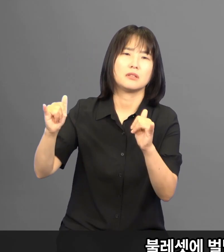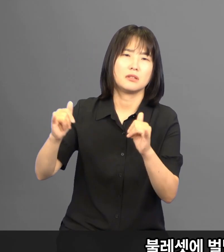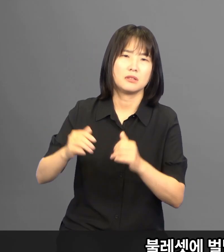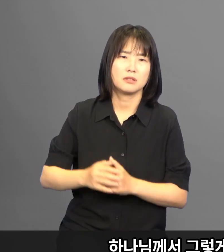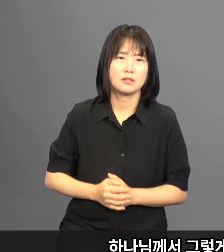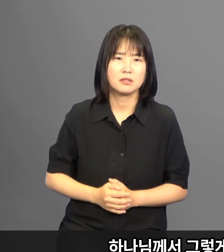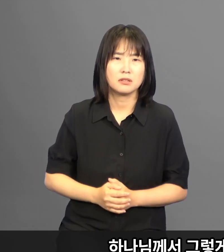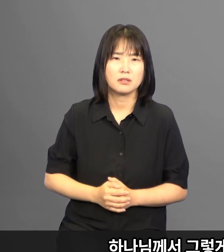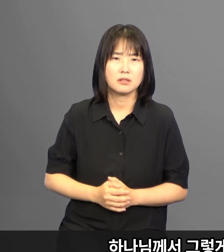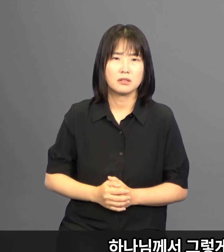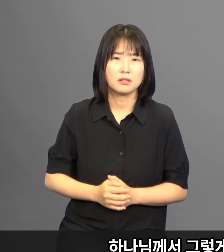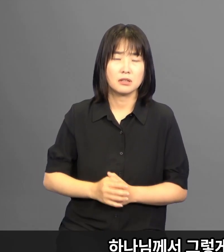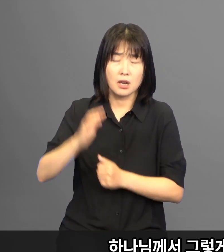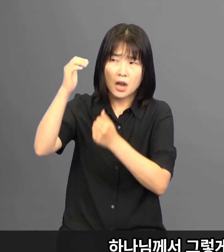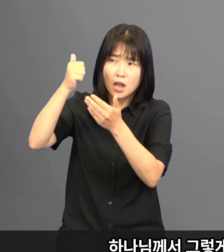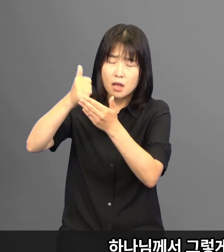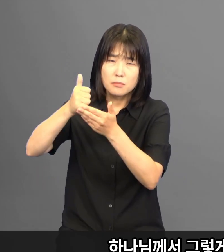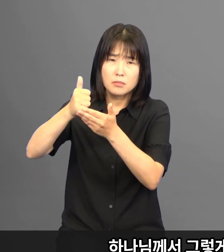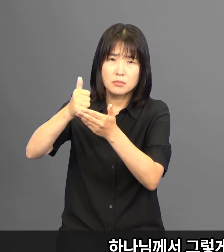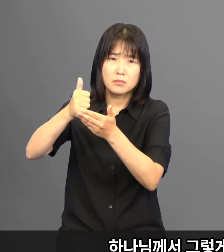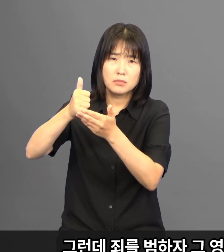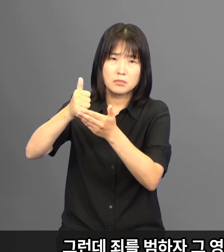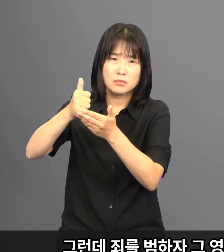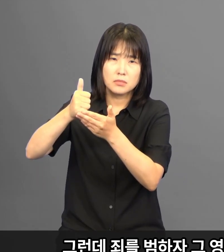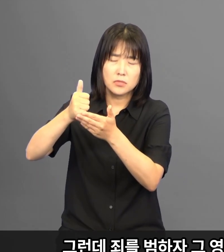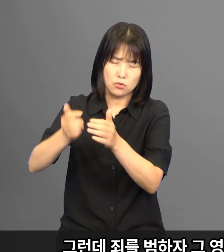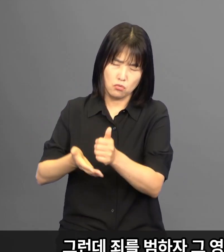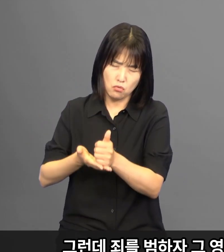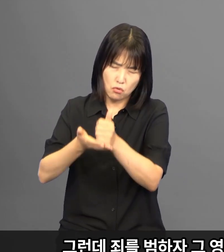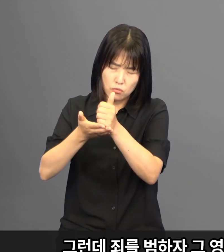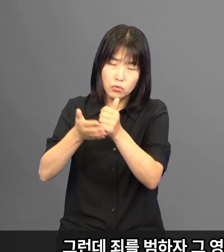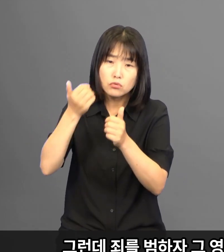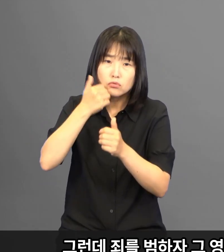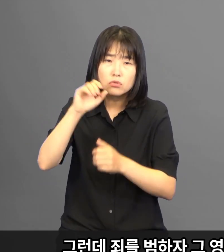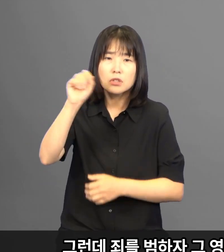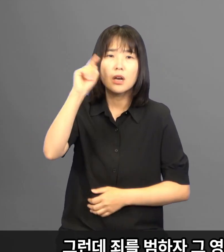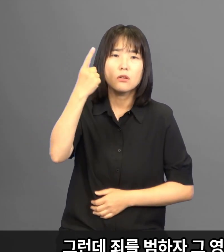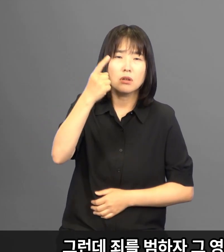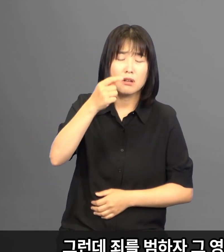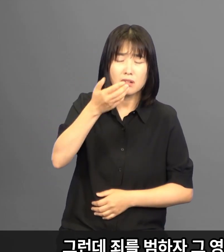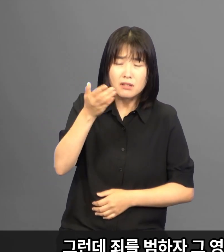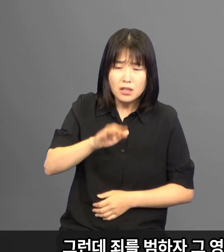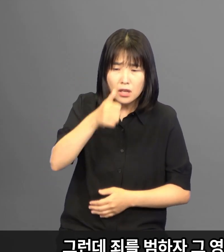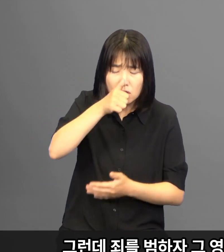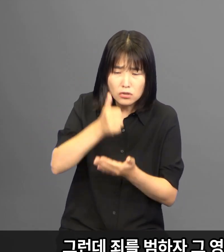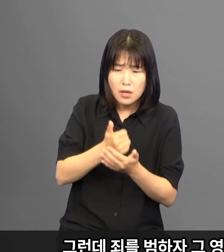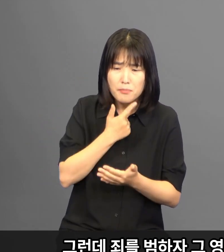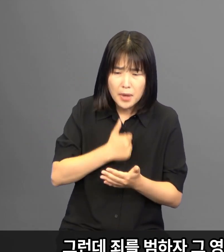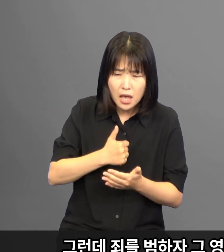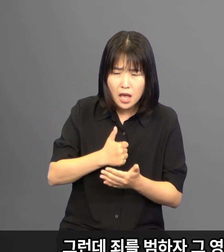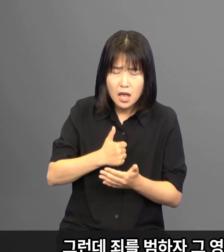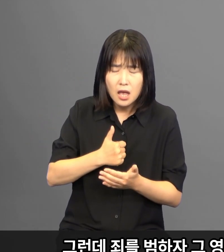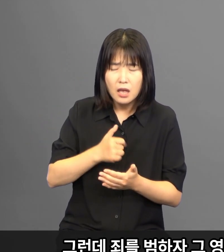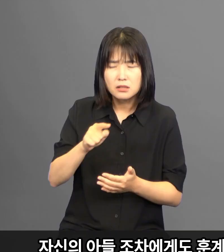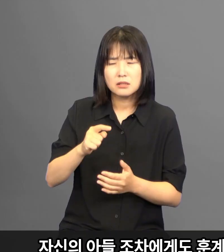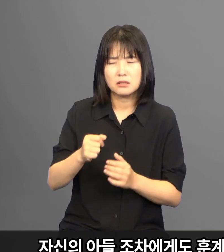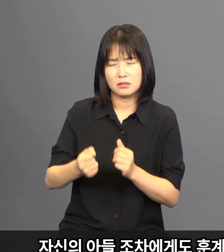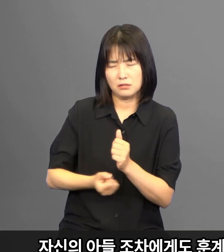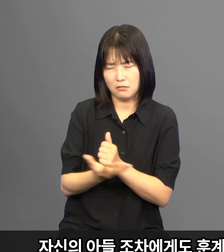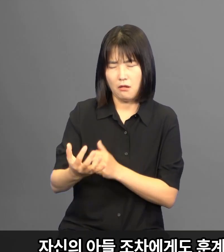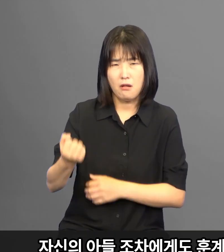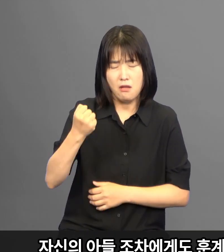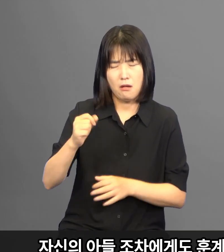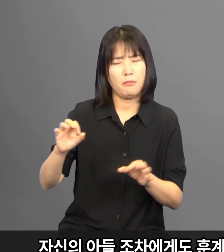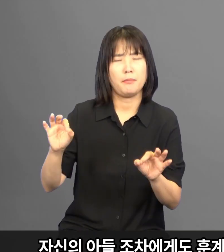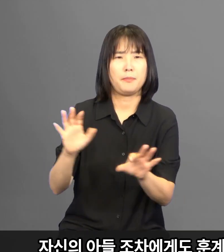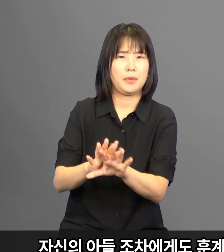사람입니다. 하나님께서 그렇게 세워주신 다윗이었어요. 근데 죄를 범하자 그 영향력이 싹 사라지게 되는 거예요. 자신의